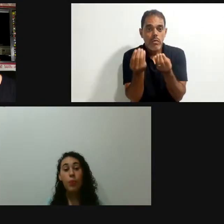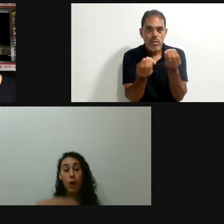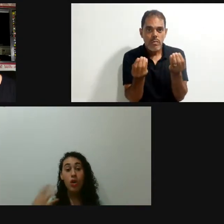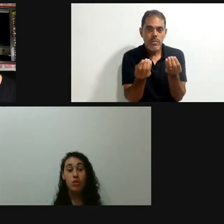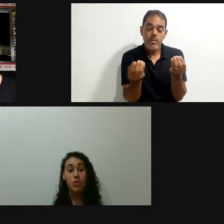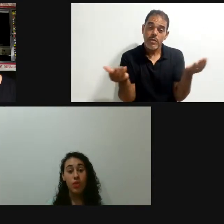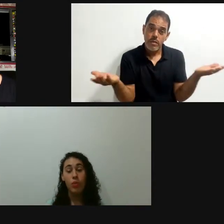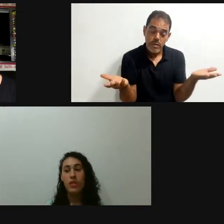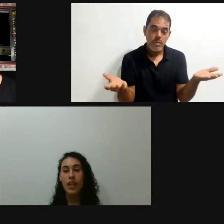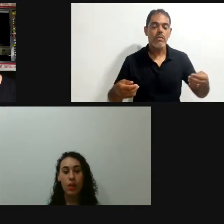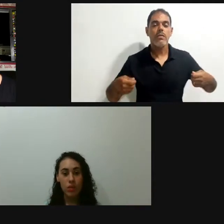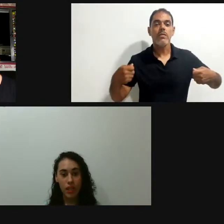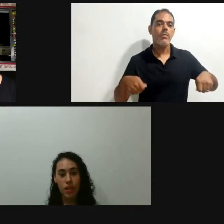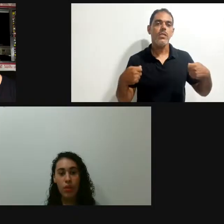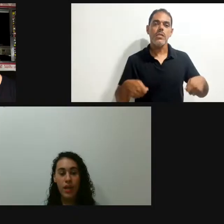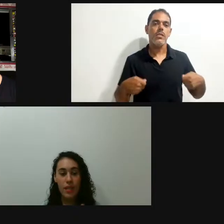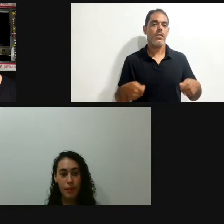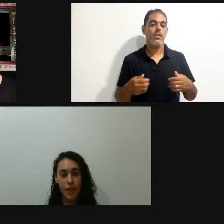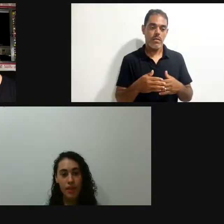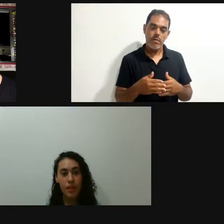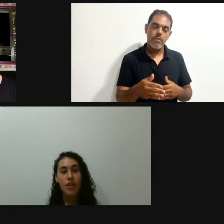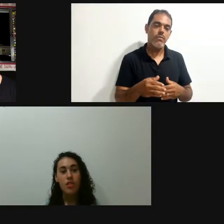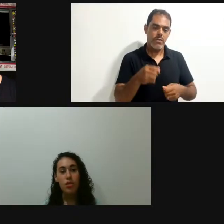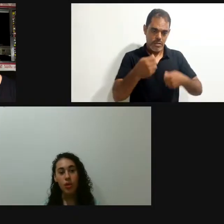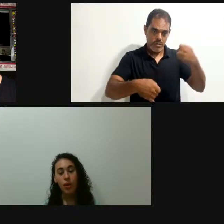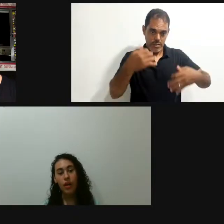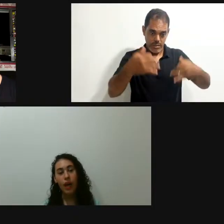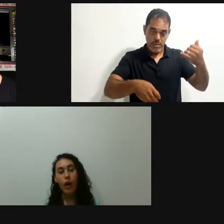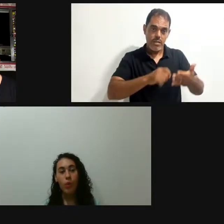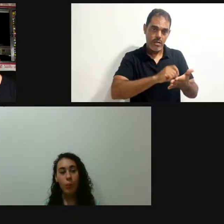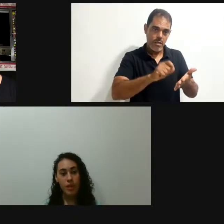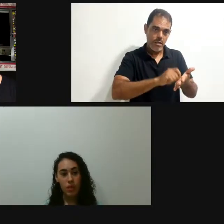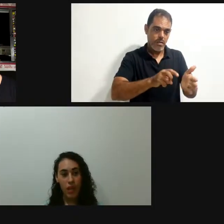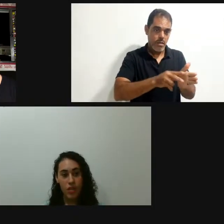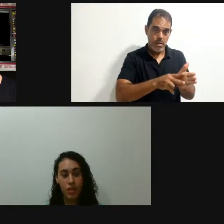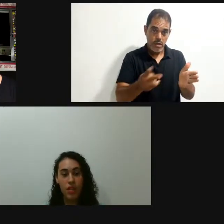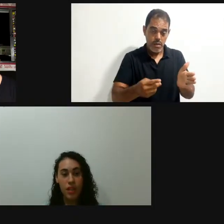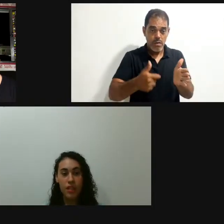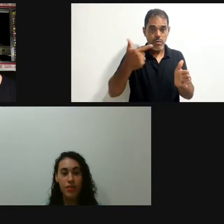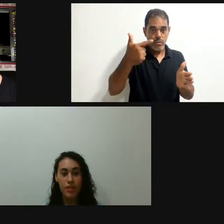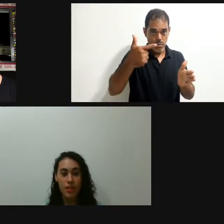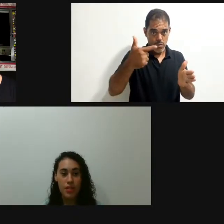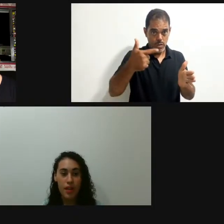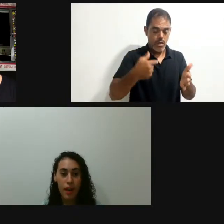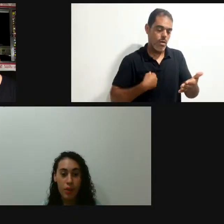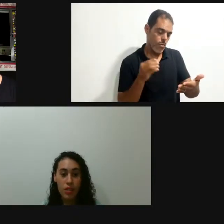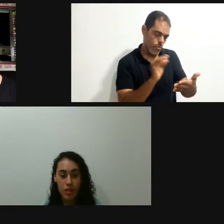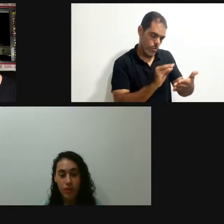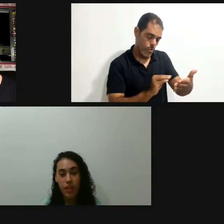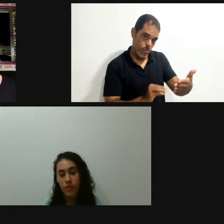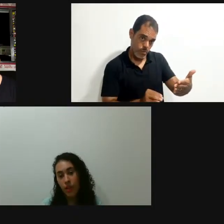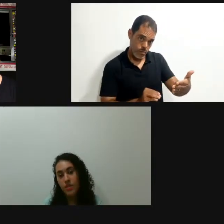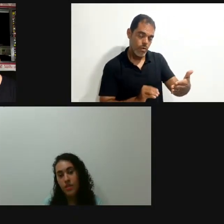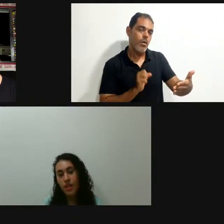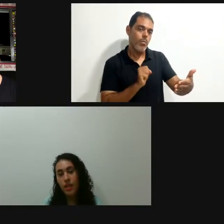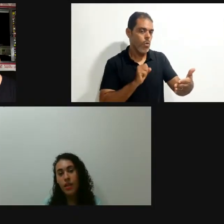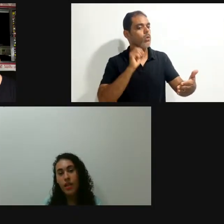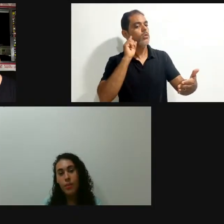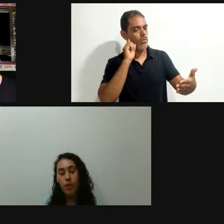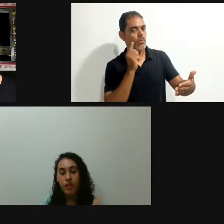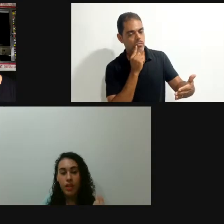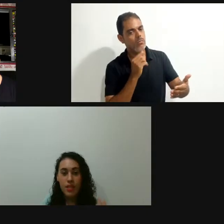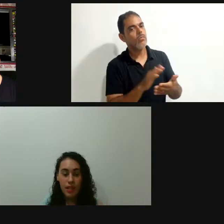disso, próximos volumes eu tenho essa meta de colocar algum personagem que tenha deficiência auditiva que vai